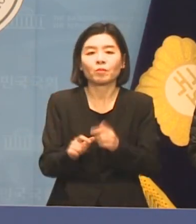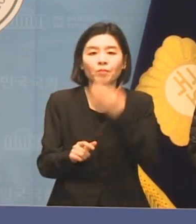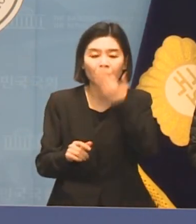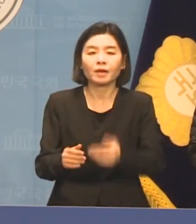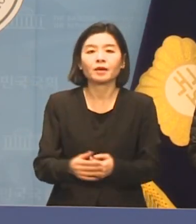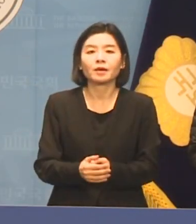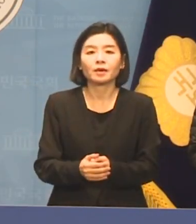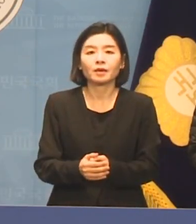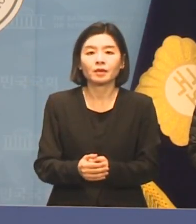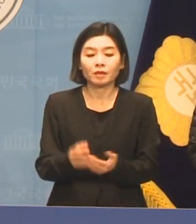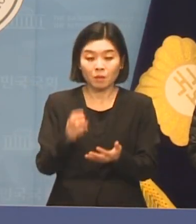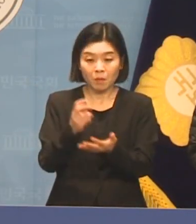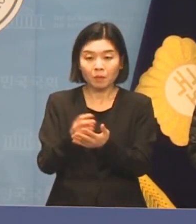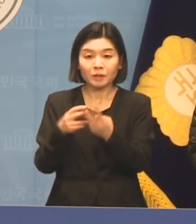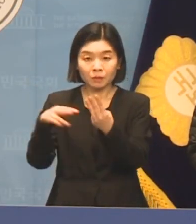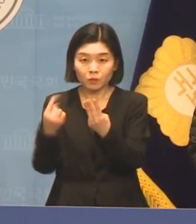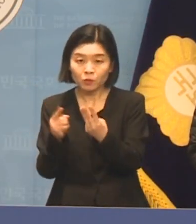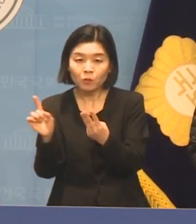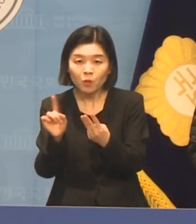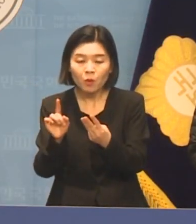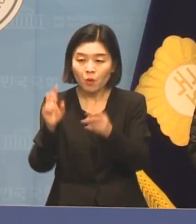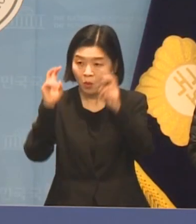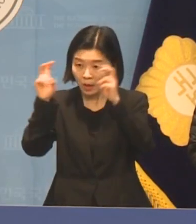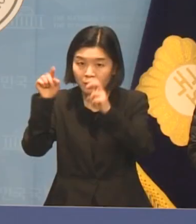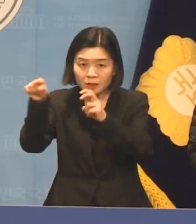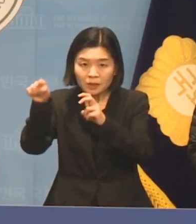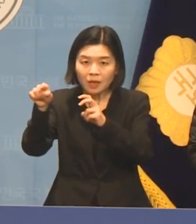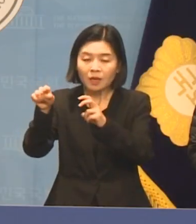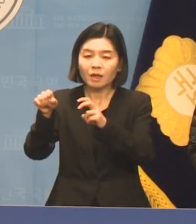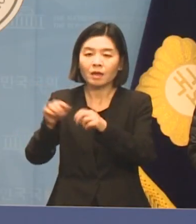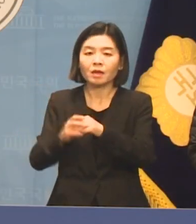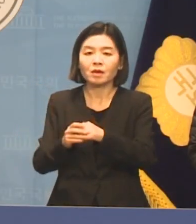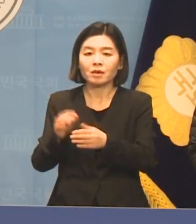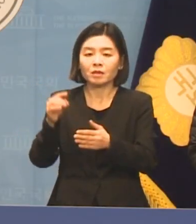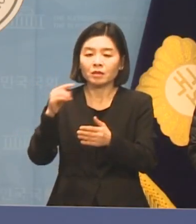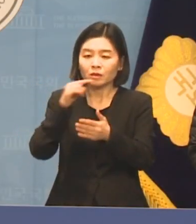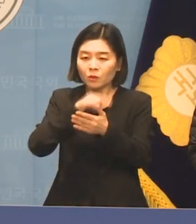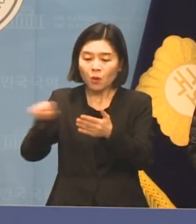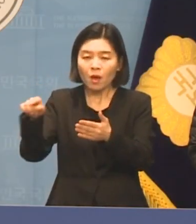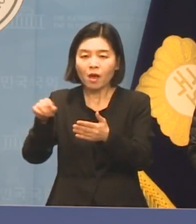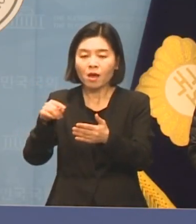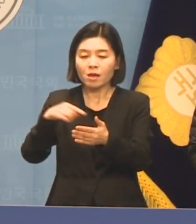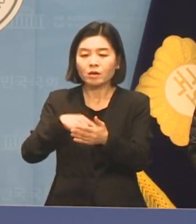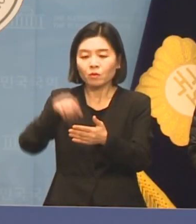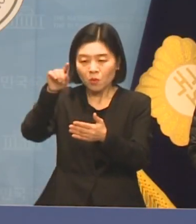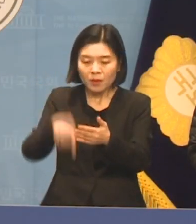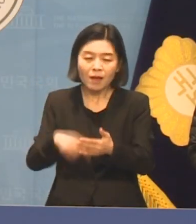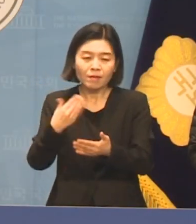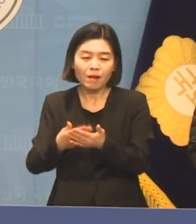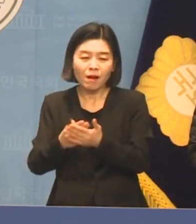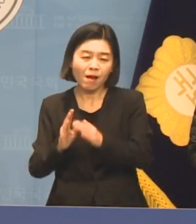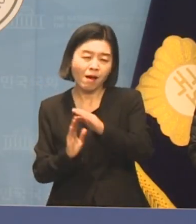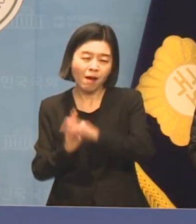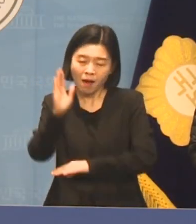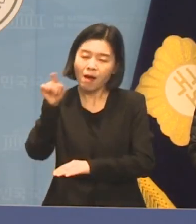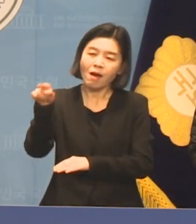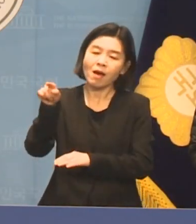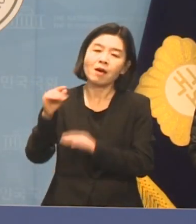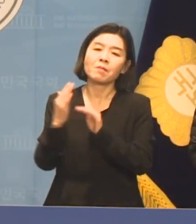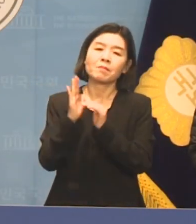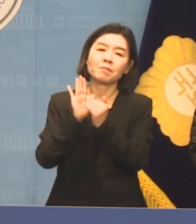개정안은 사용자에 의한 과도하고 무분별한 손해배상 폭탄을 방지하는 내용입니다.